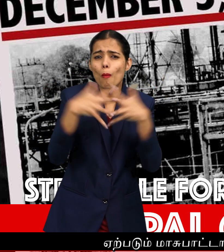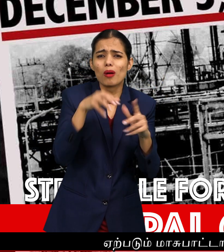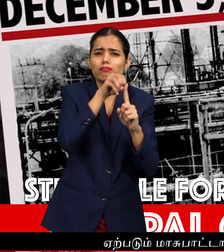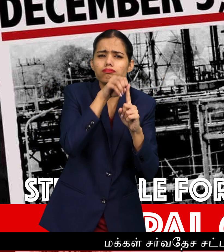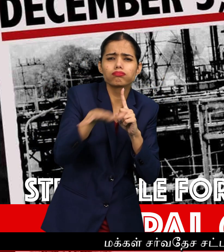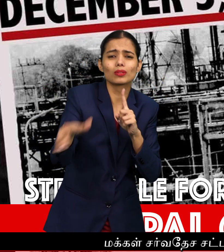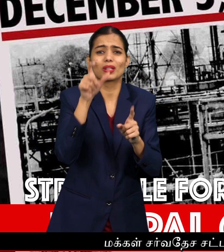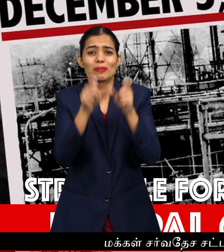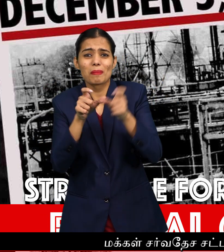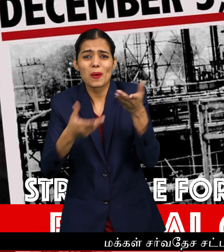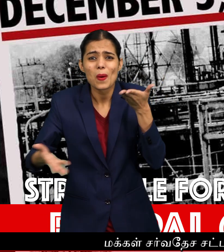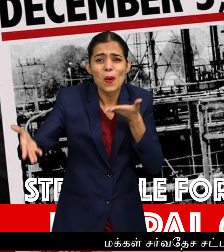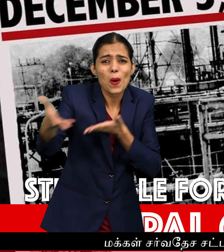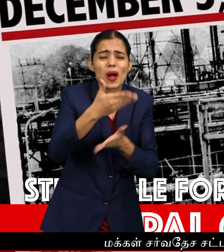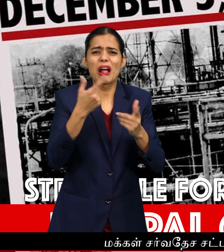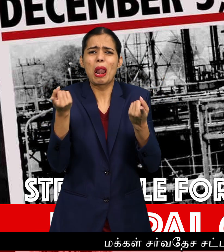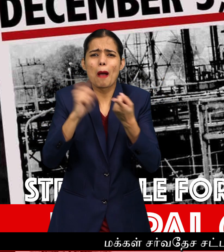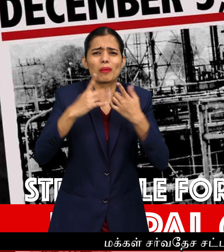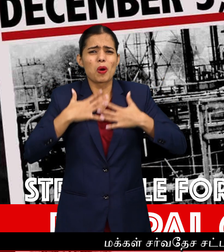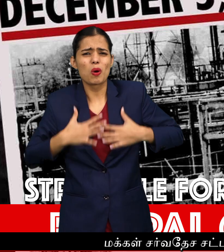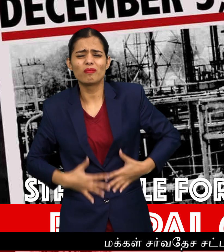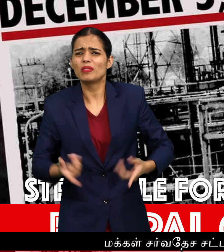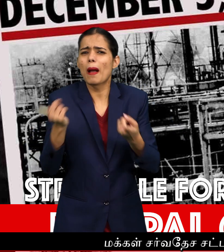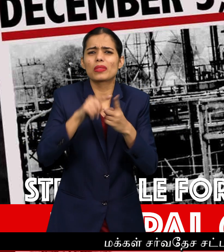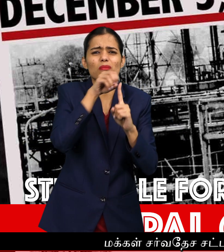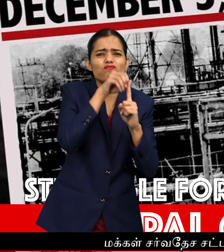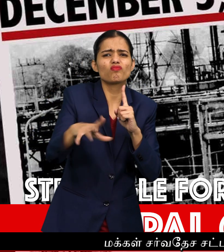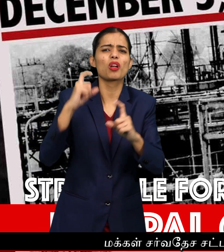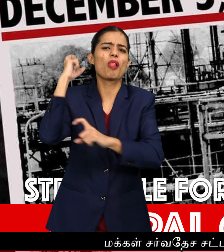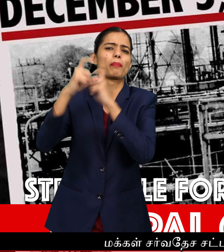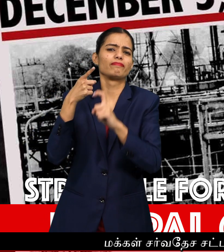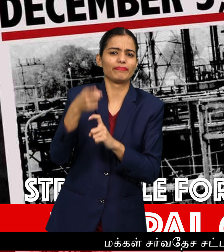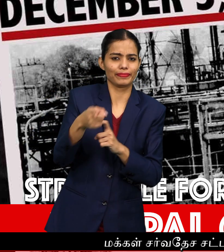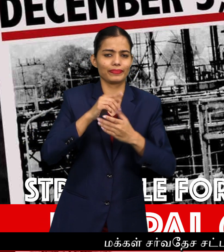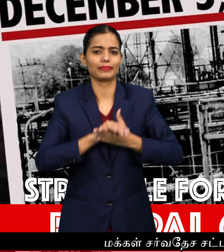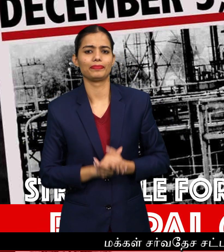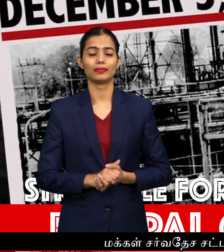பெண்களுக்கு மக்கள் சர்வதேச சட்டங்களை பயன்படுத்த வேண்டும்.